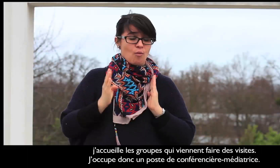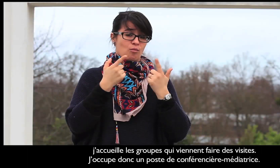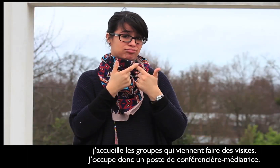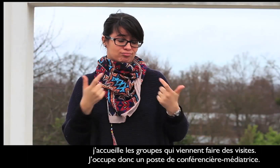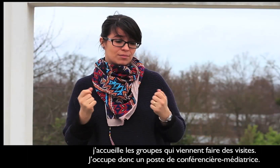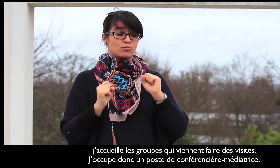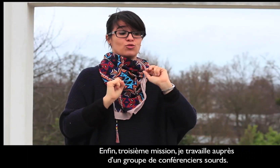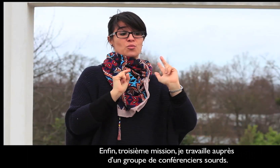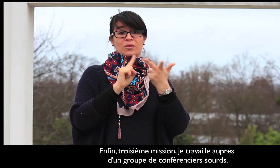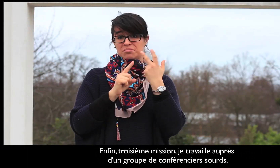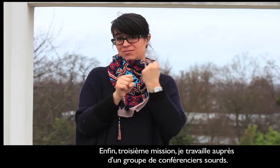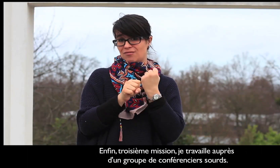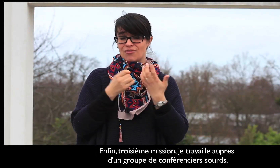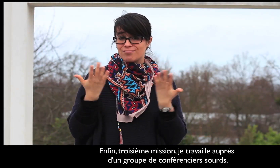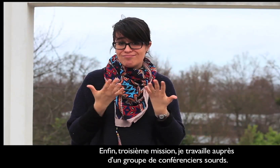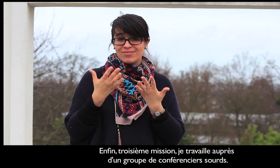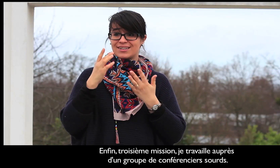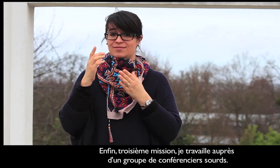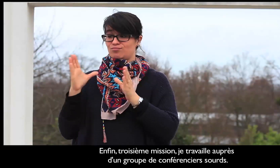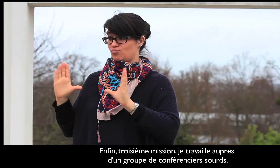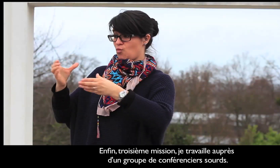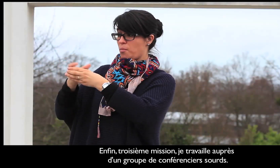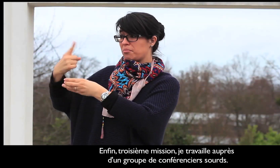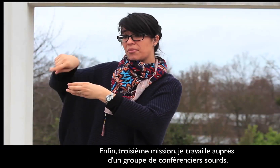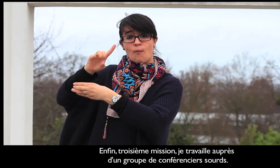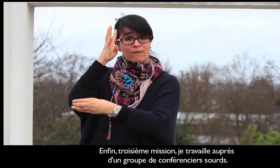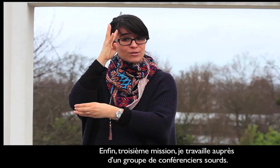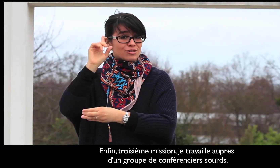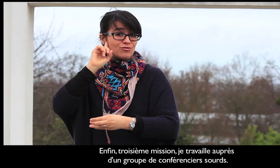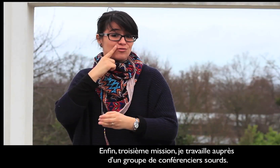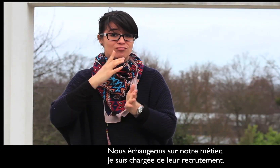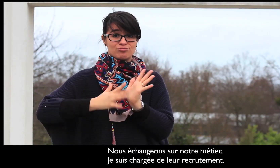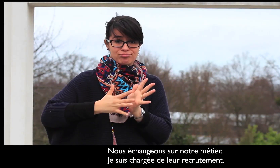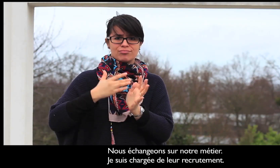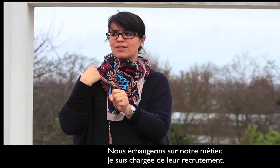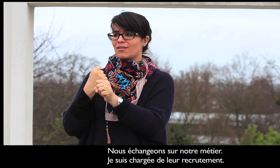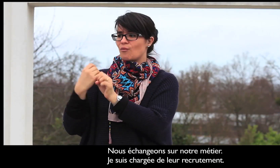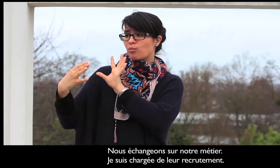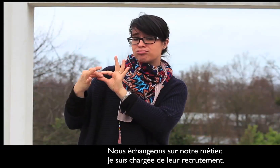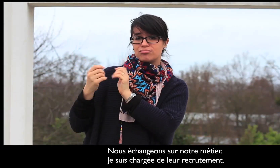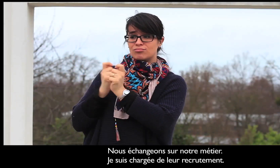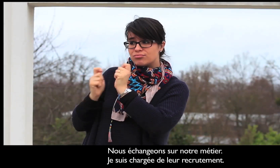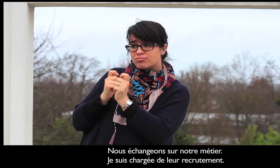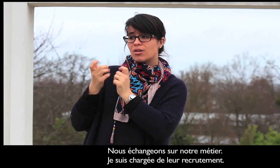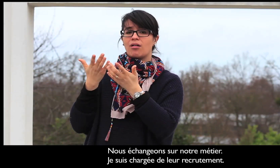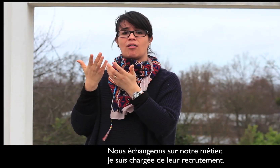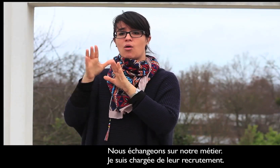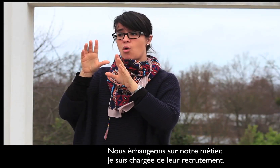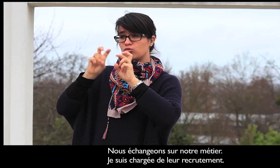conférencière médiatrice. Enfin, troisième mission, je travaille auprès d'un groupe de conférenciers sourds, nous échangeant sur notre métier.